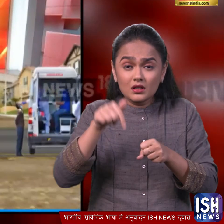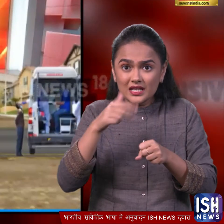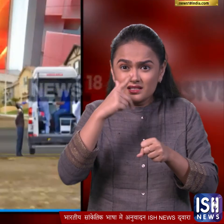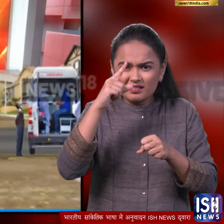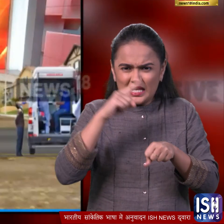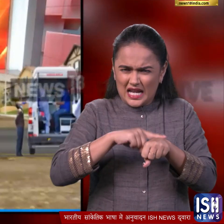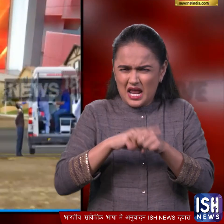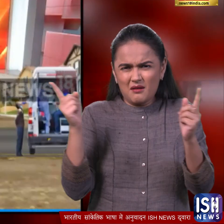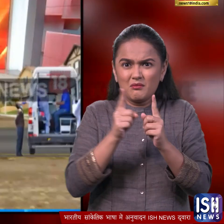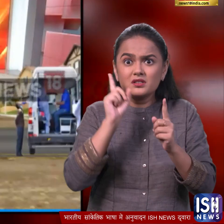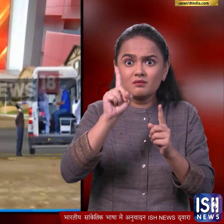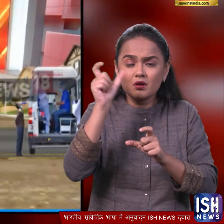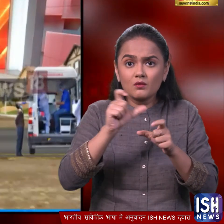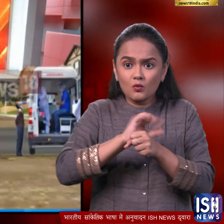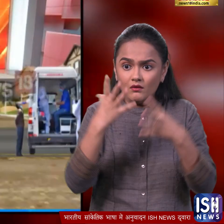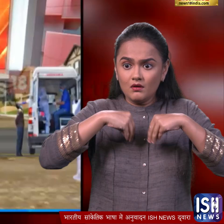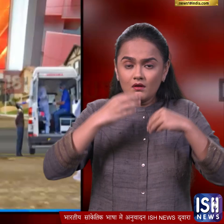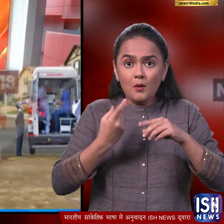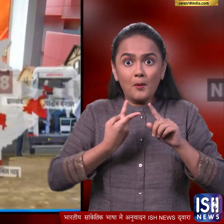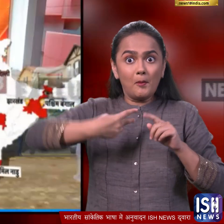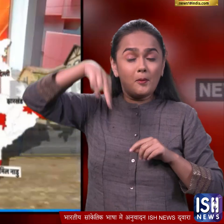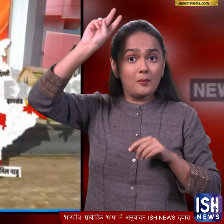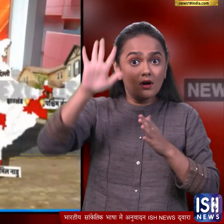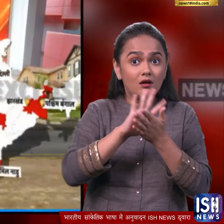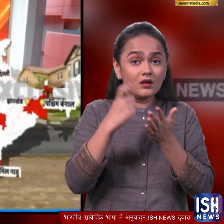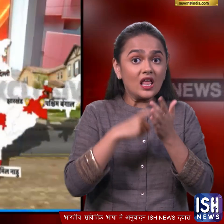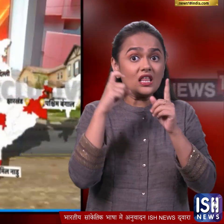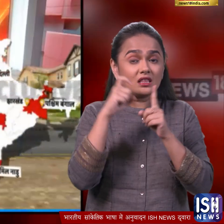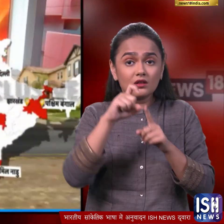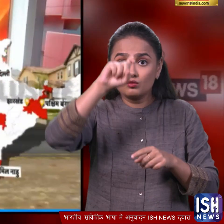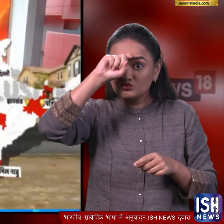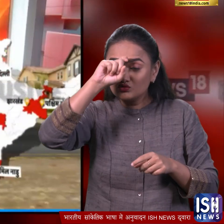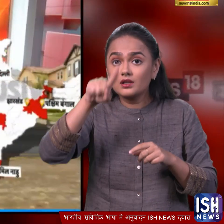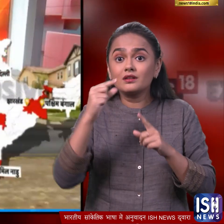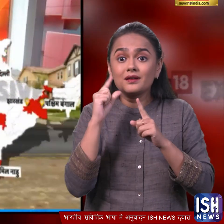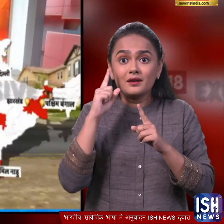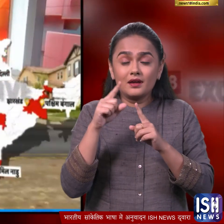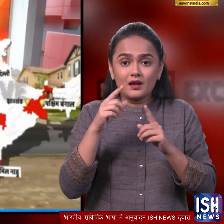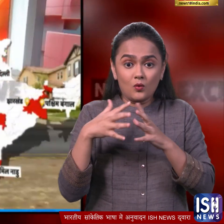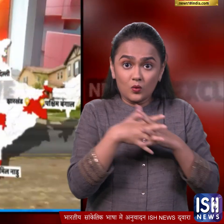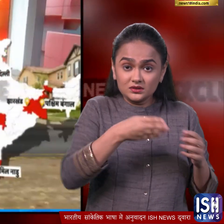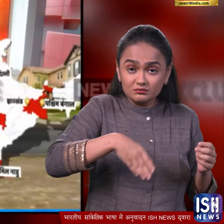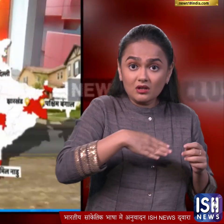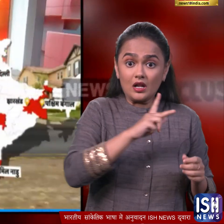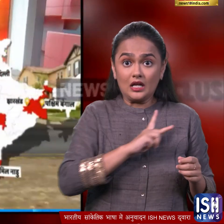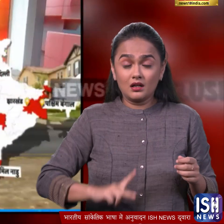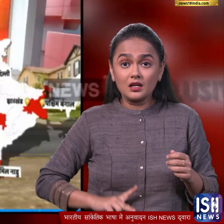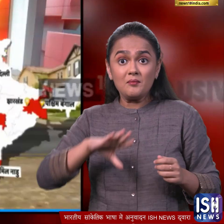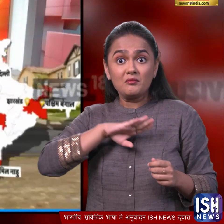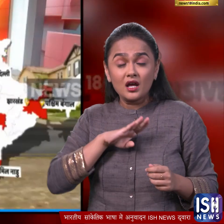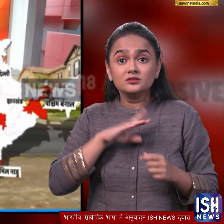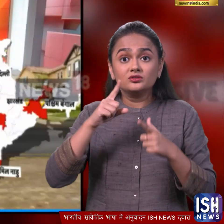की तादाद बहुत कम वक्त में दुगनी हो रही है। हरियाणा, दिल्ली, गुजरात और पश्चिम बंगाल के अलावा कर्नाटक,